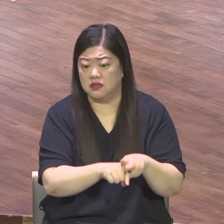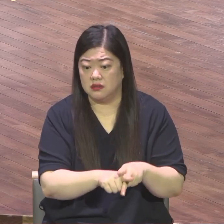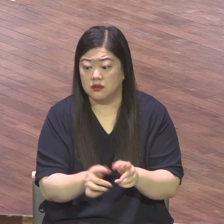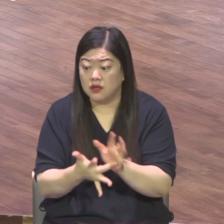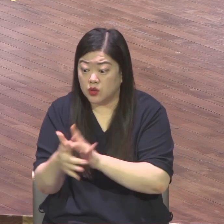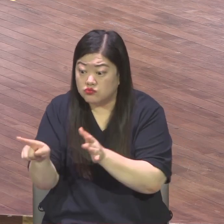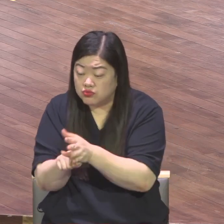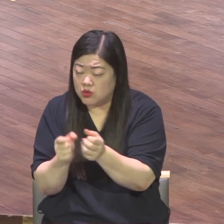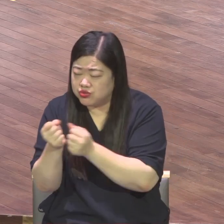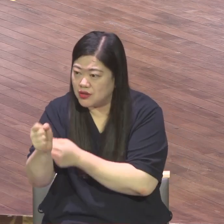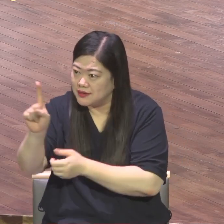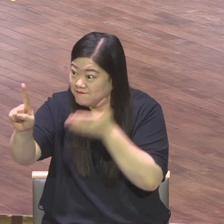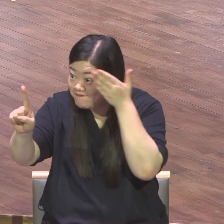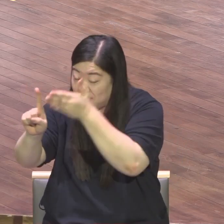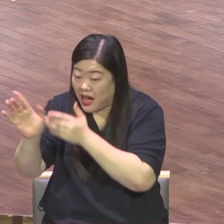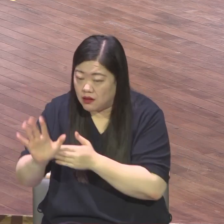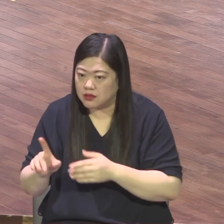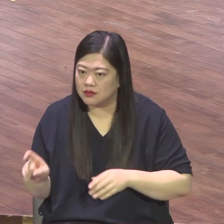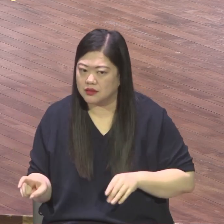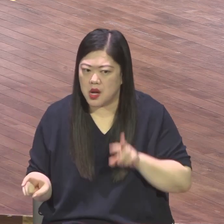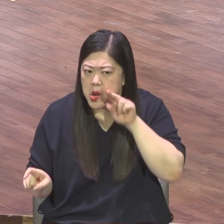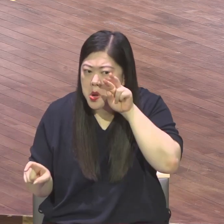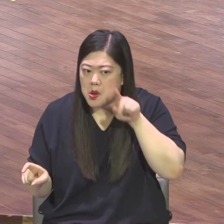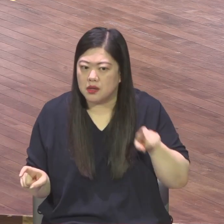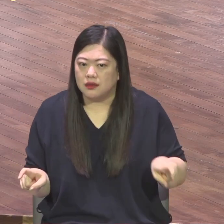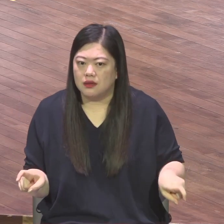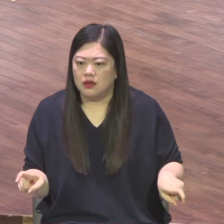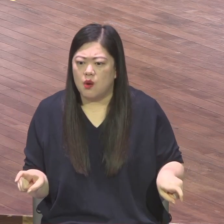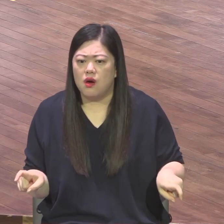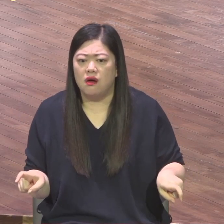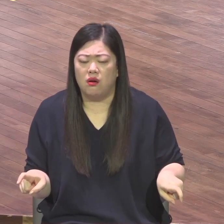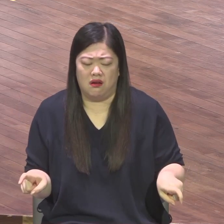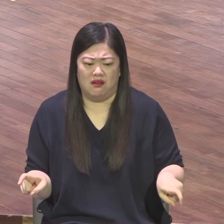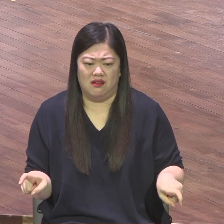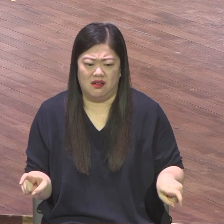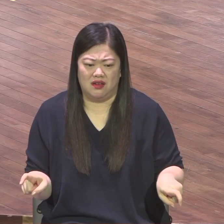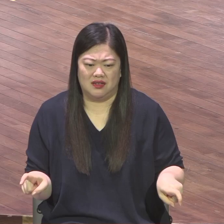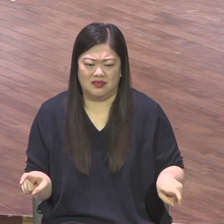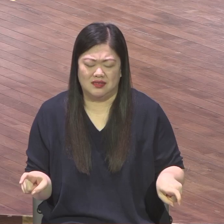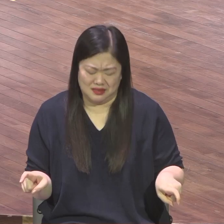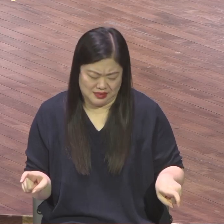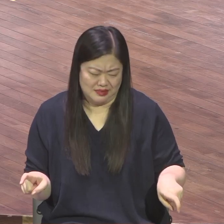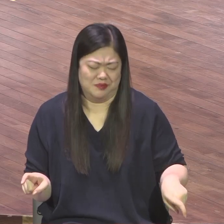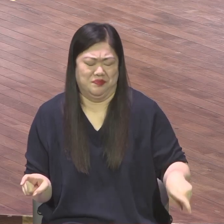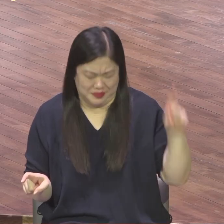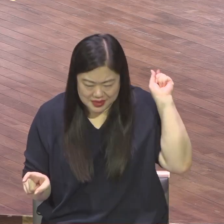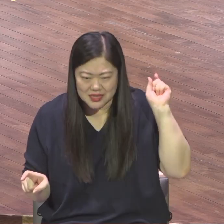365일 이걸 누리라고 하나님이 우리에게 절기를 주셨습니다.